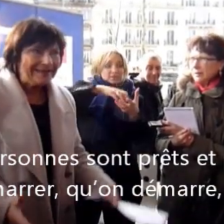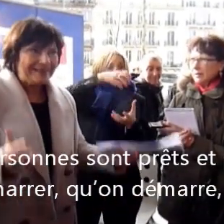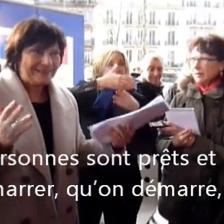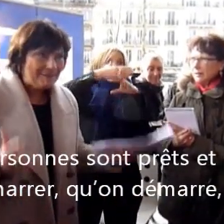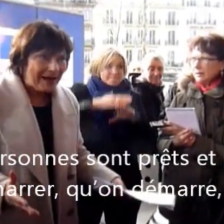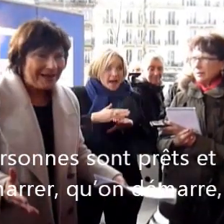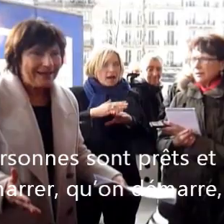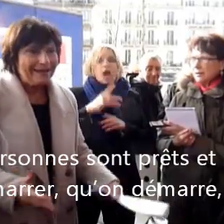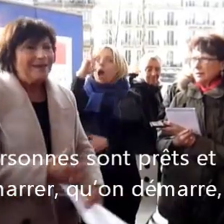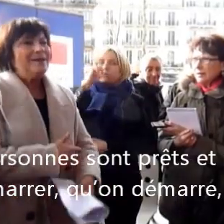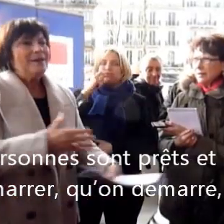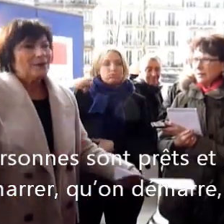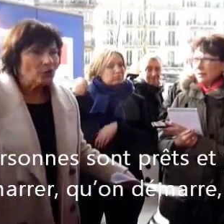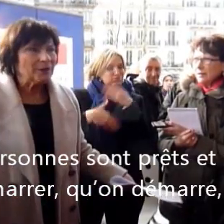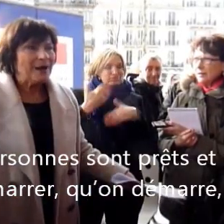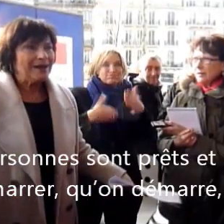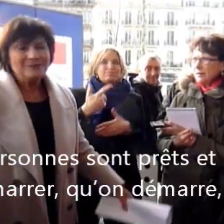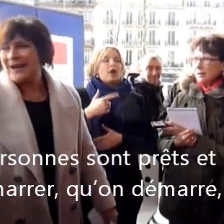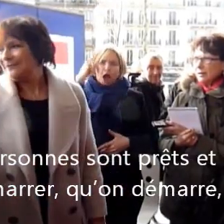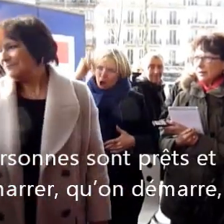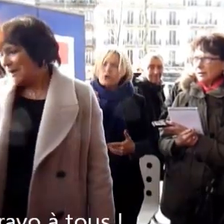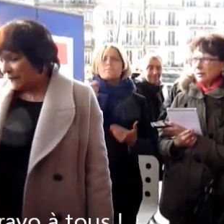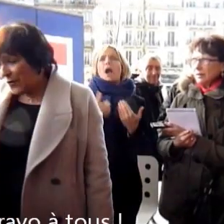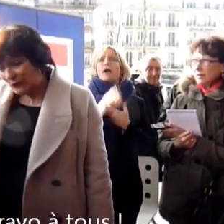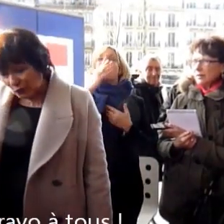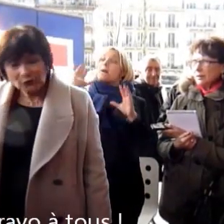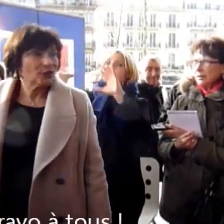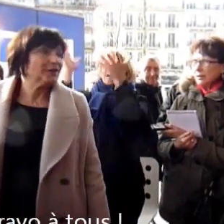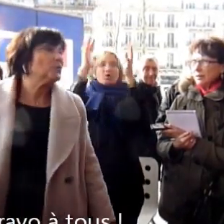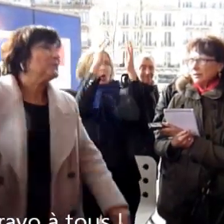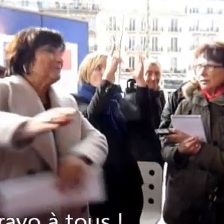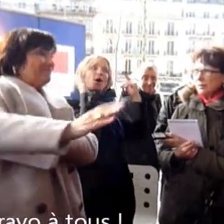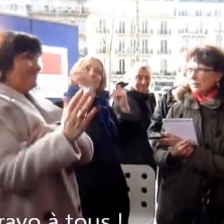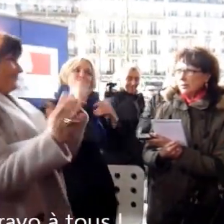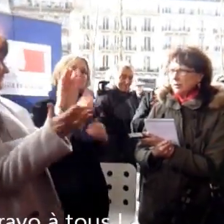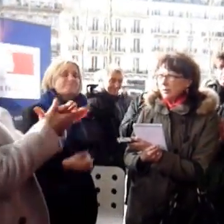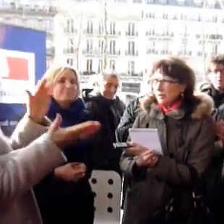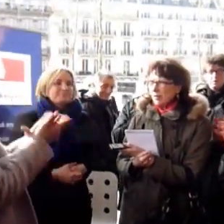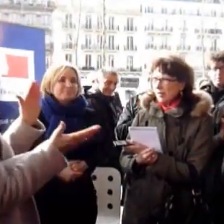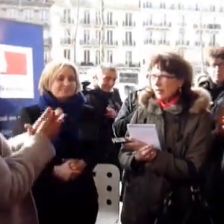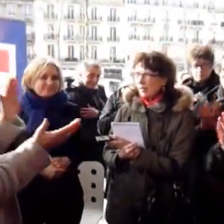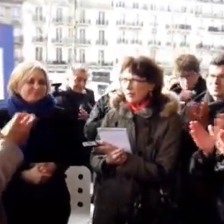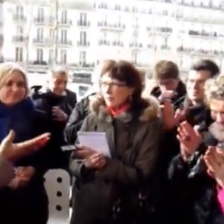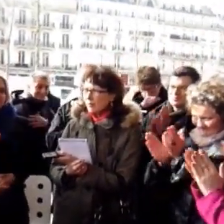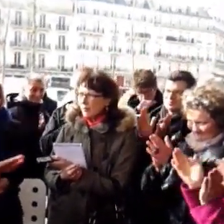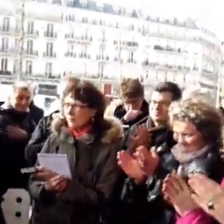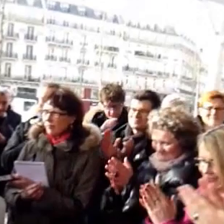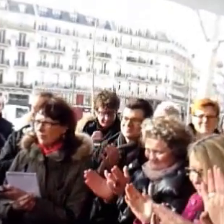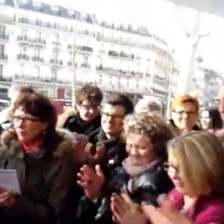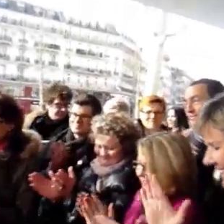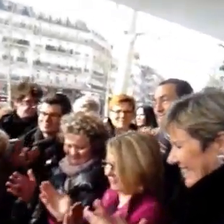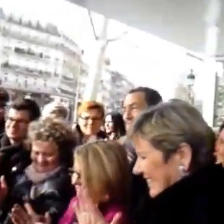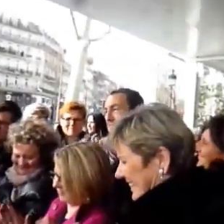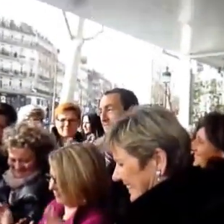et prêtes à démarrer. Qu'on démarre, voilà. Bravo à tous ceux qui sont...